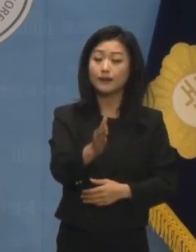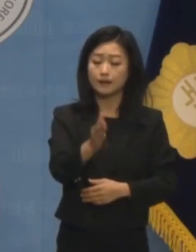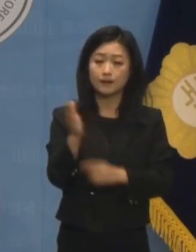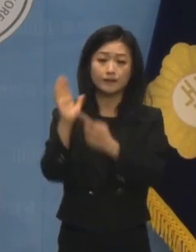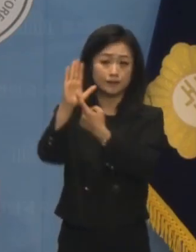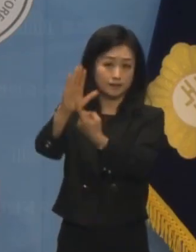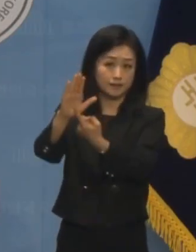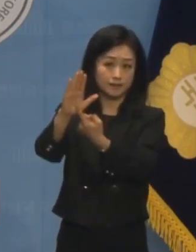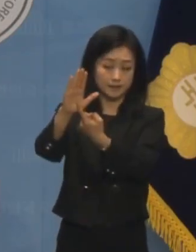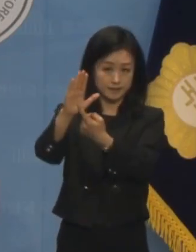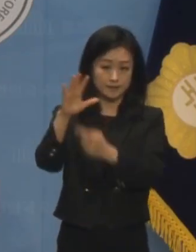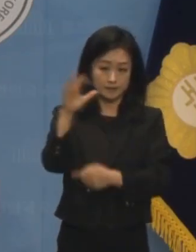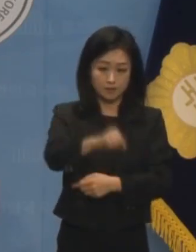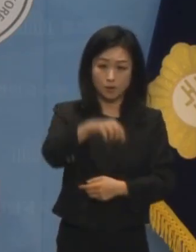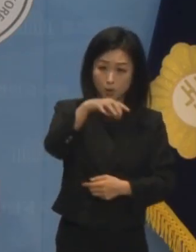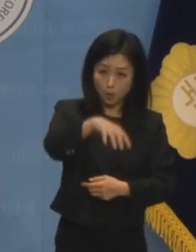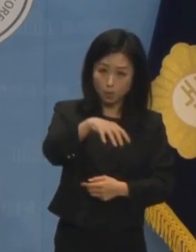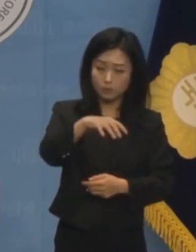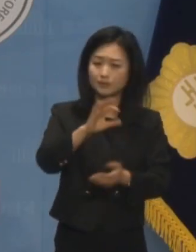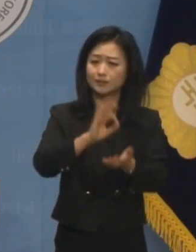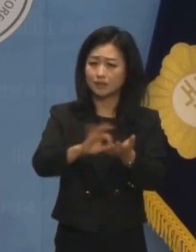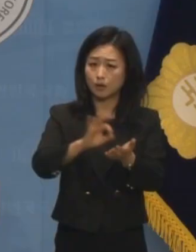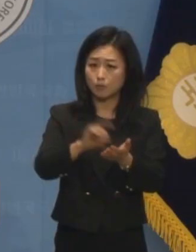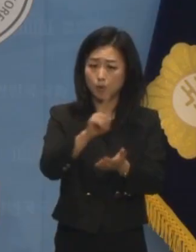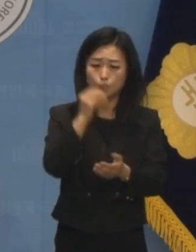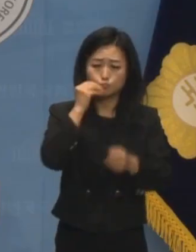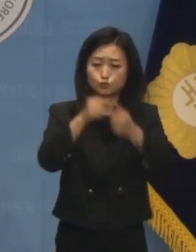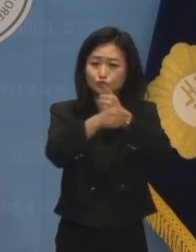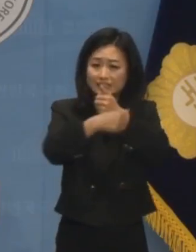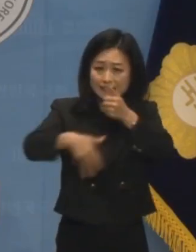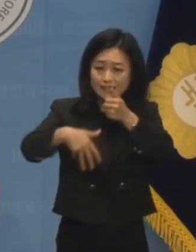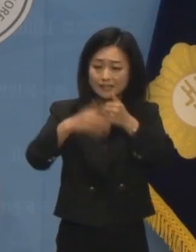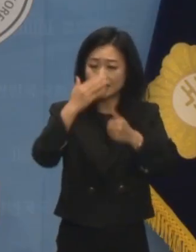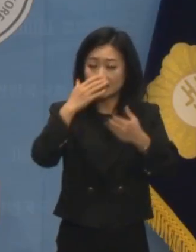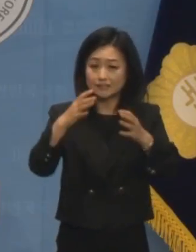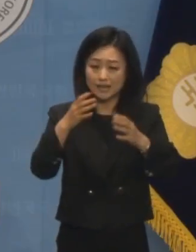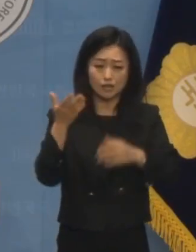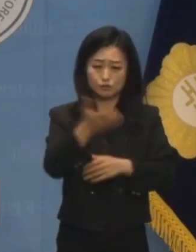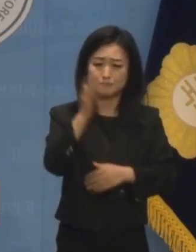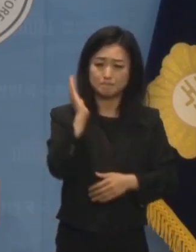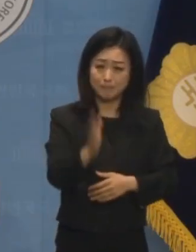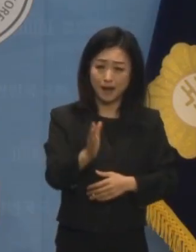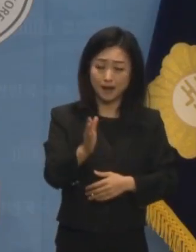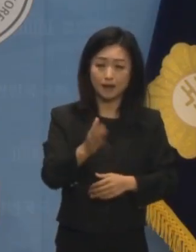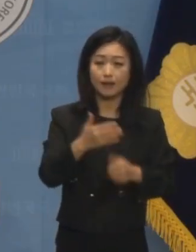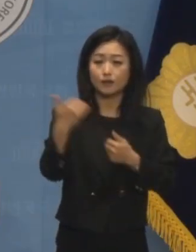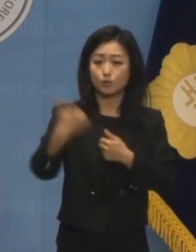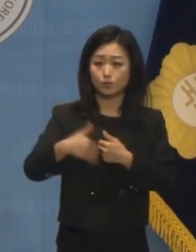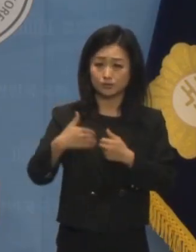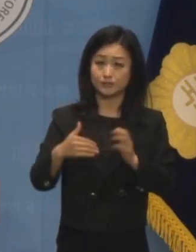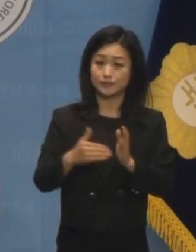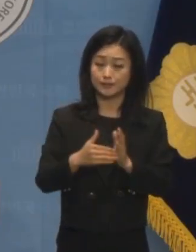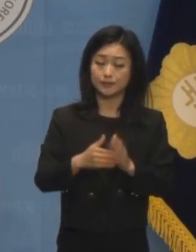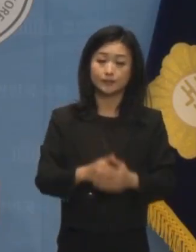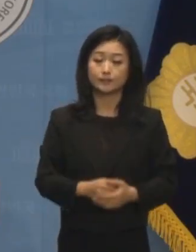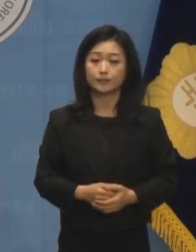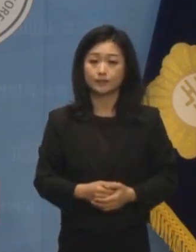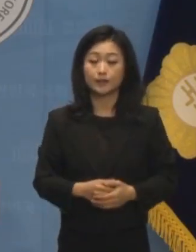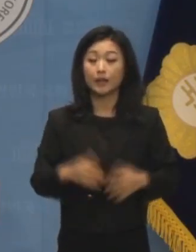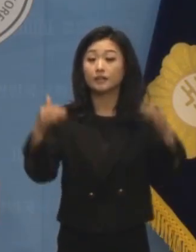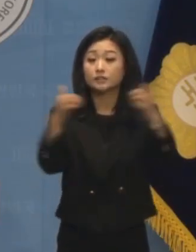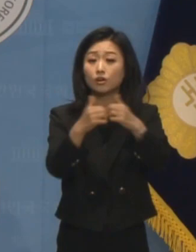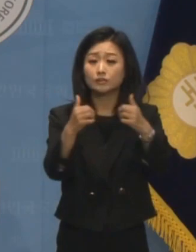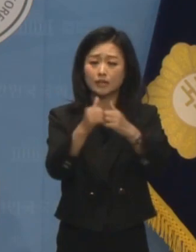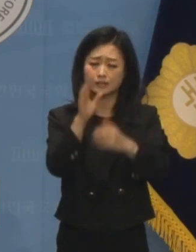채택하며 점령지에 사용될 우려가 있는 무기의 이스라엘 공급 중단을 요청했습니다.